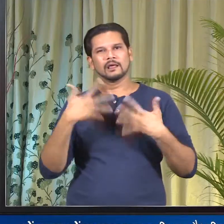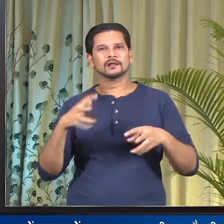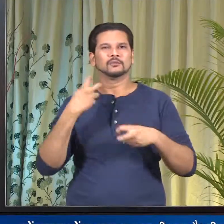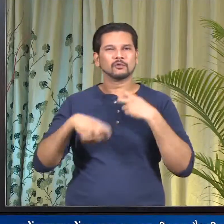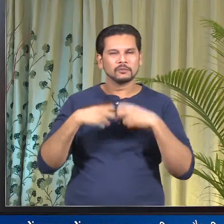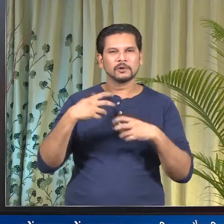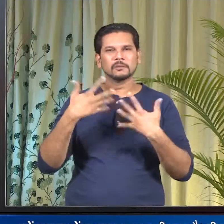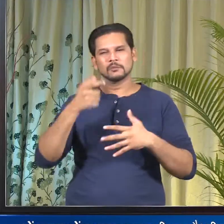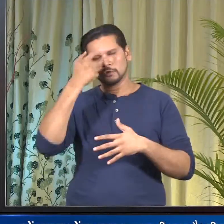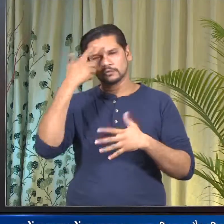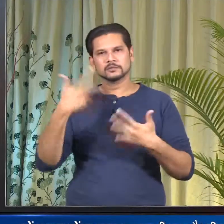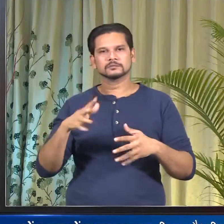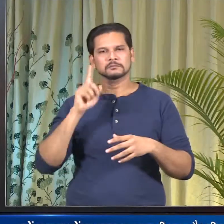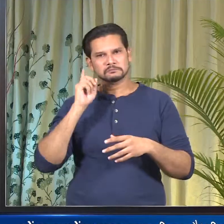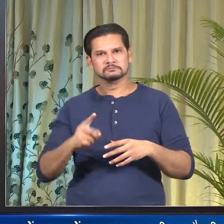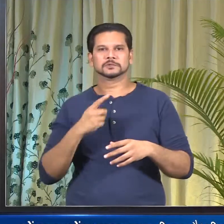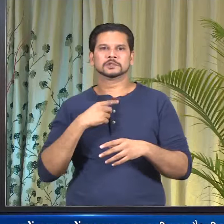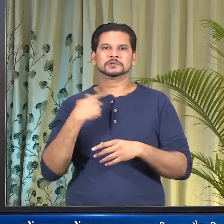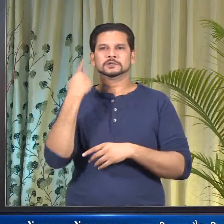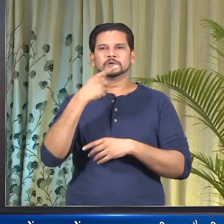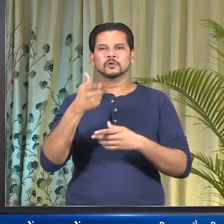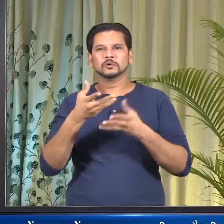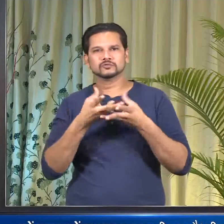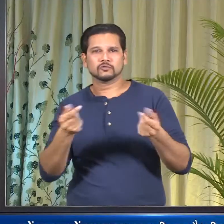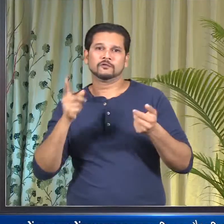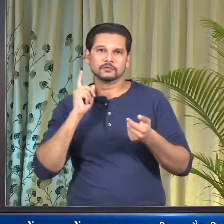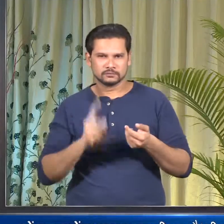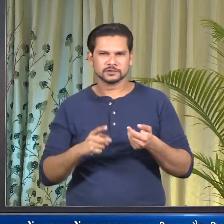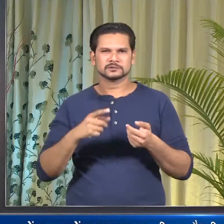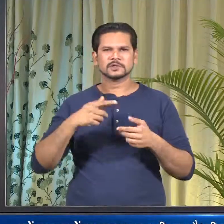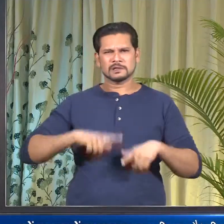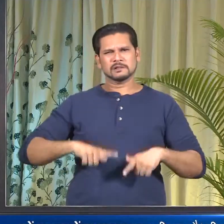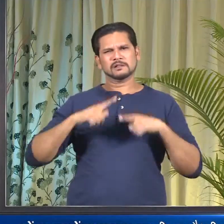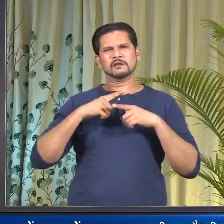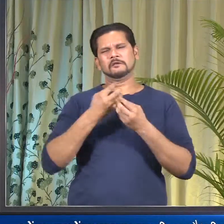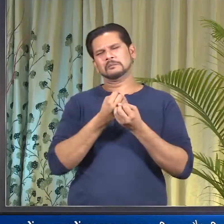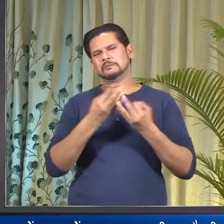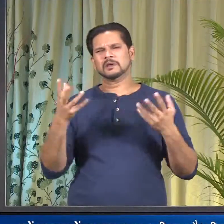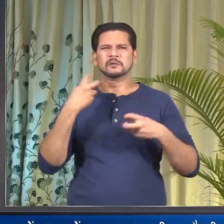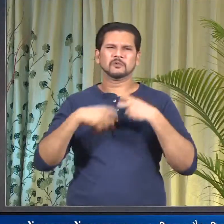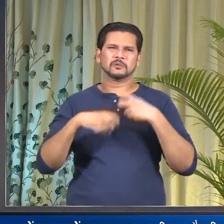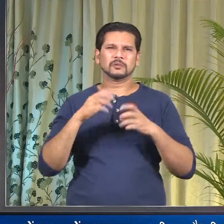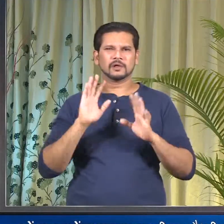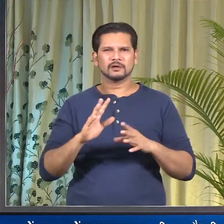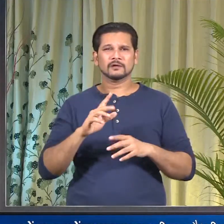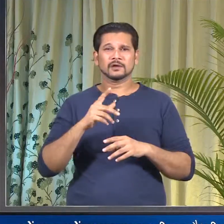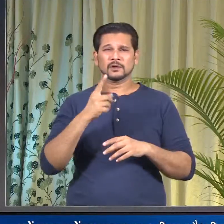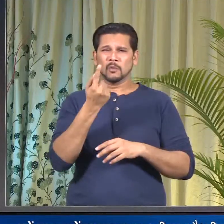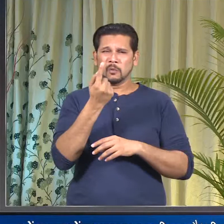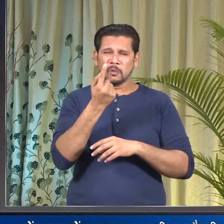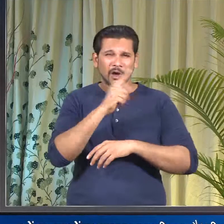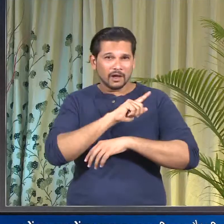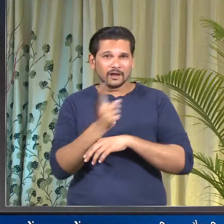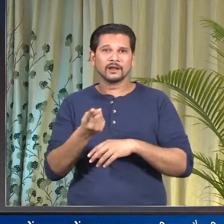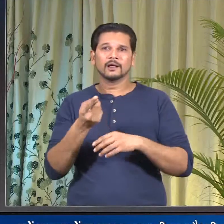सामना करना ही पड़ता है, जीवन में समस्याएं आती ही रहती हैं, ऐसा कोई दिन नहीं होता जिस